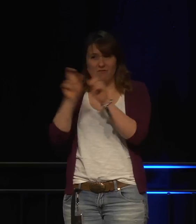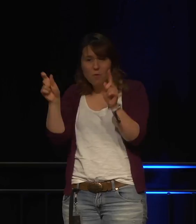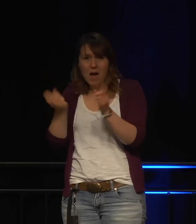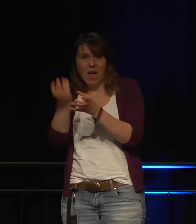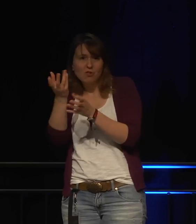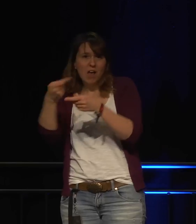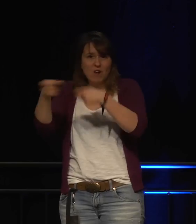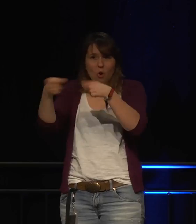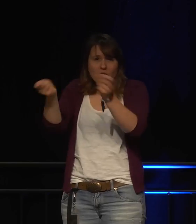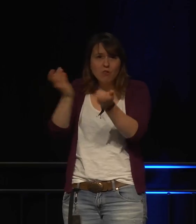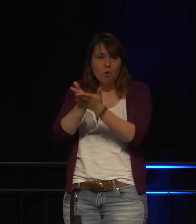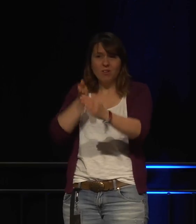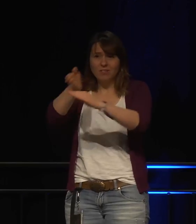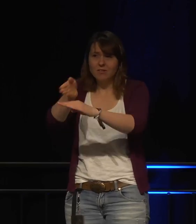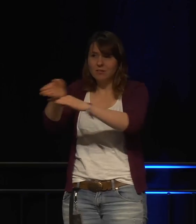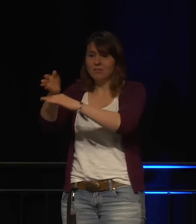que me dicen justo eso.